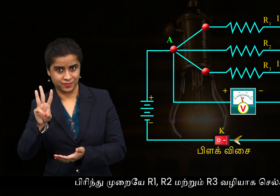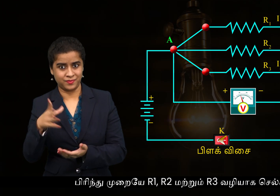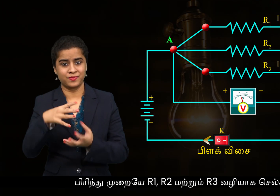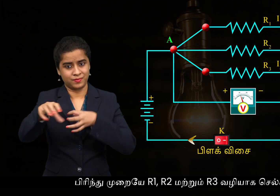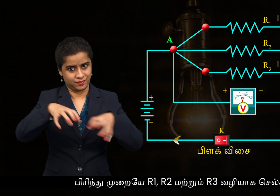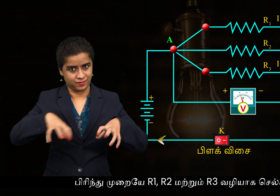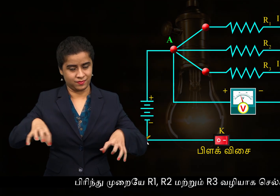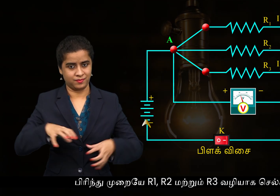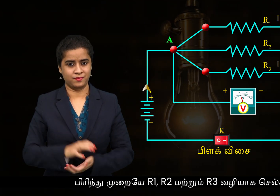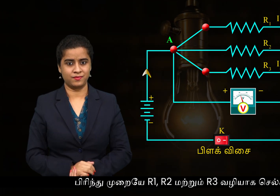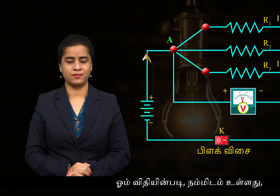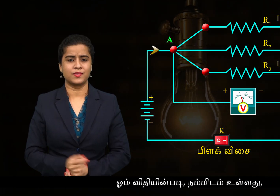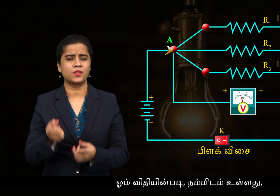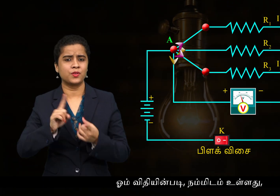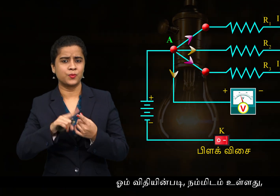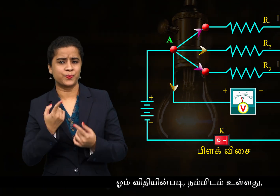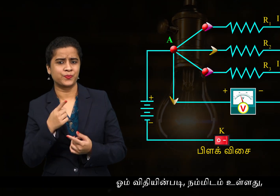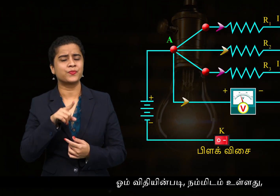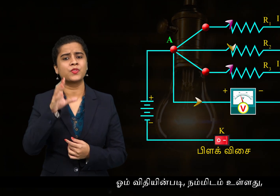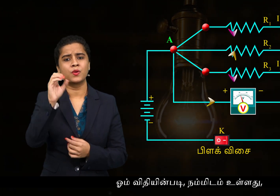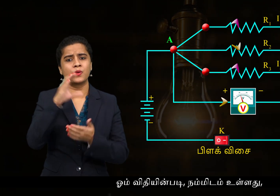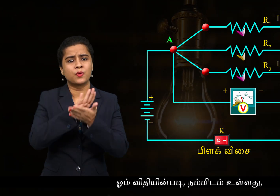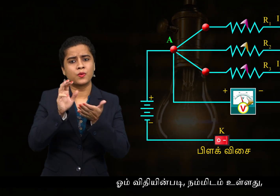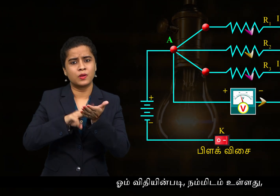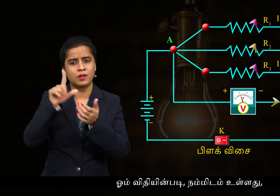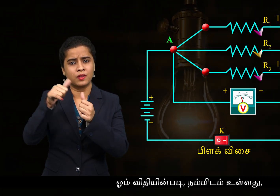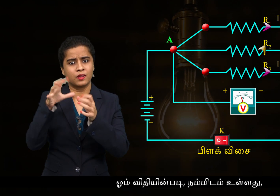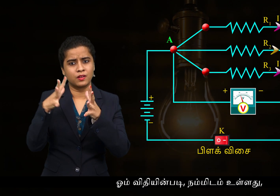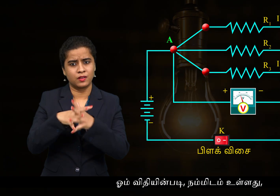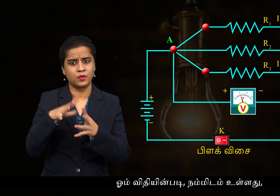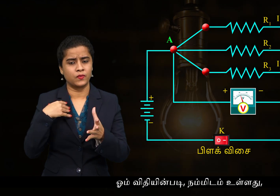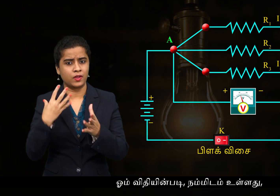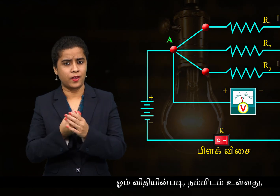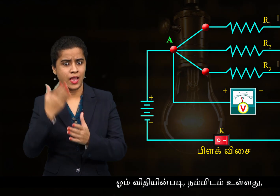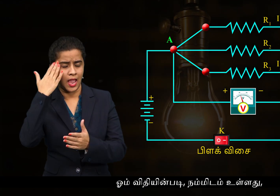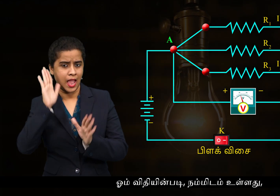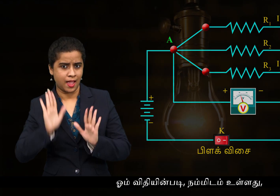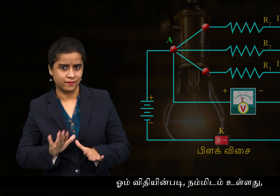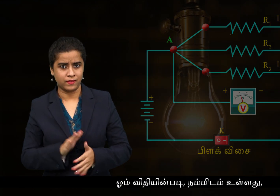செல்கிறது. ஓம் விதியின்படி நம்மிடம் உள்ளது